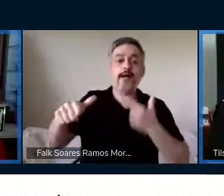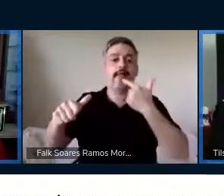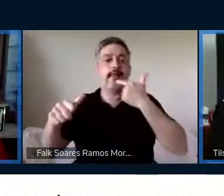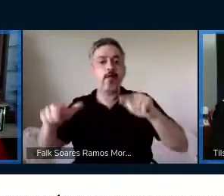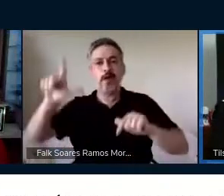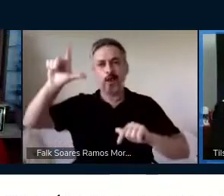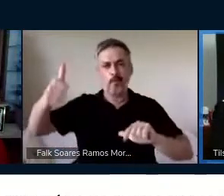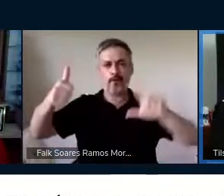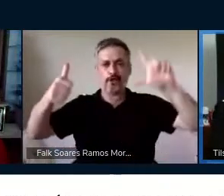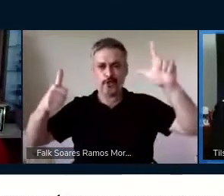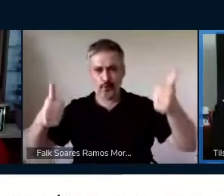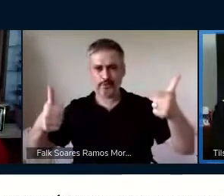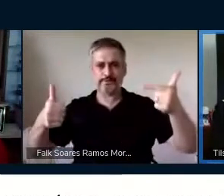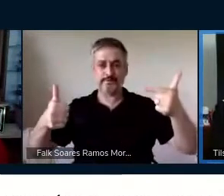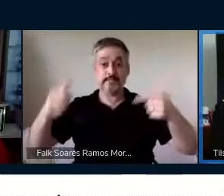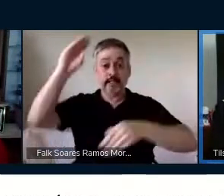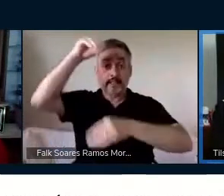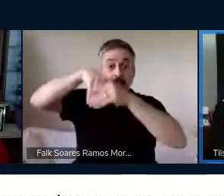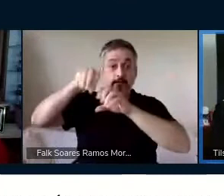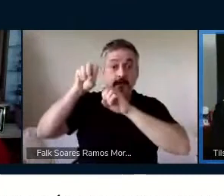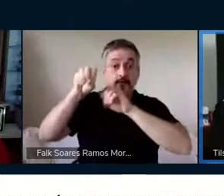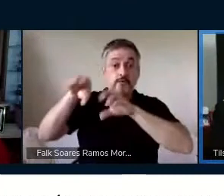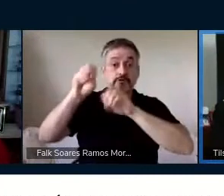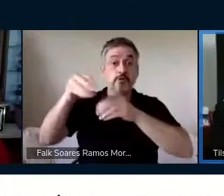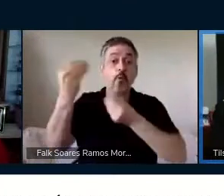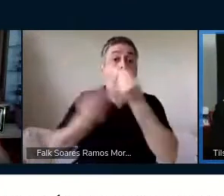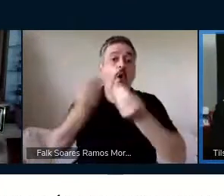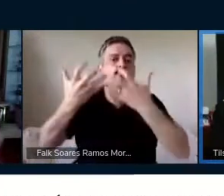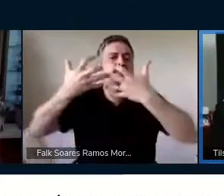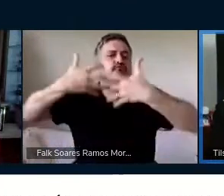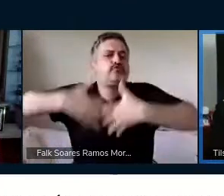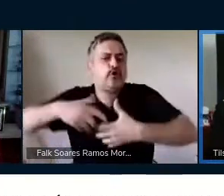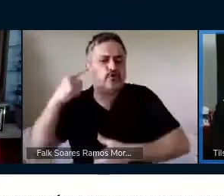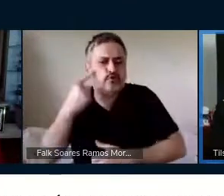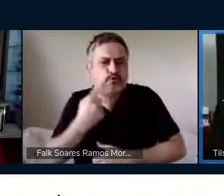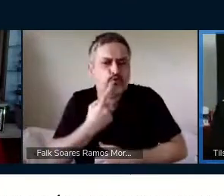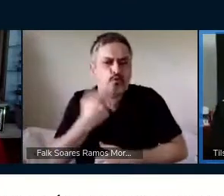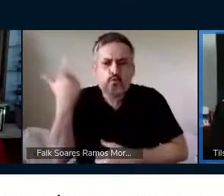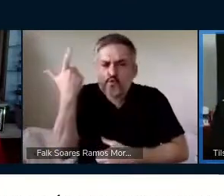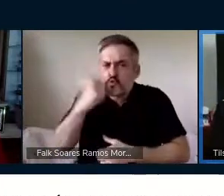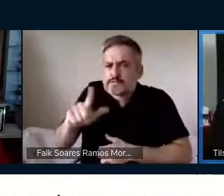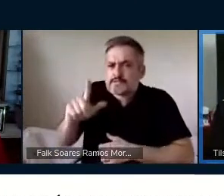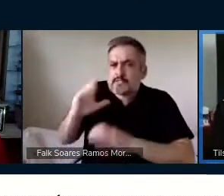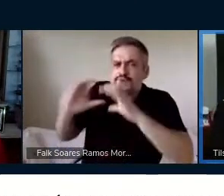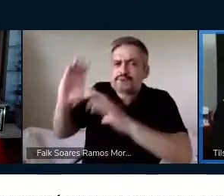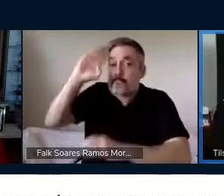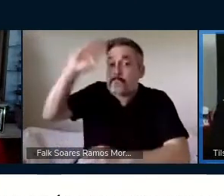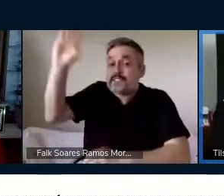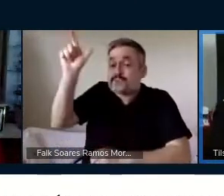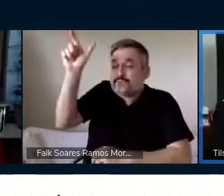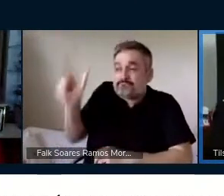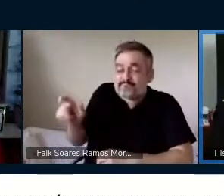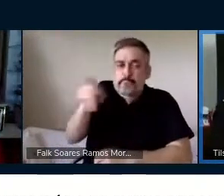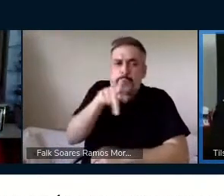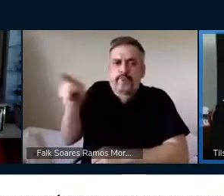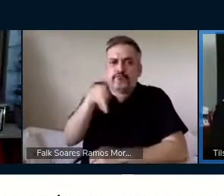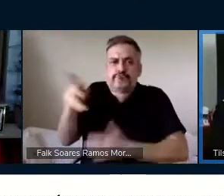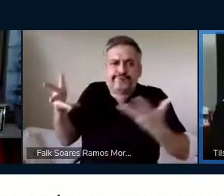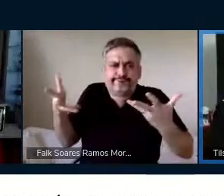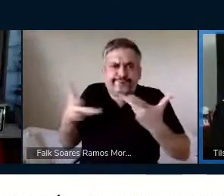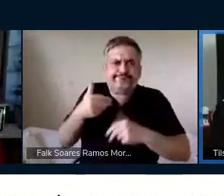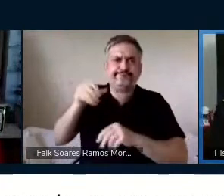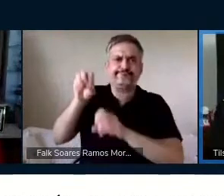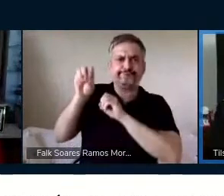português como segunda língua para surdo, para que o ensino das duas línguas funcione, a educação